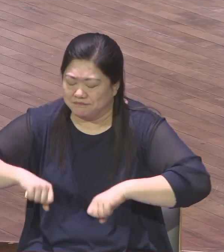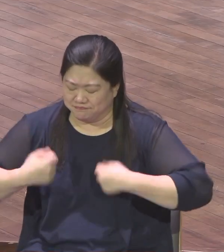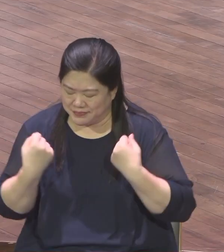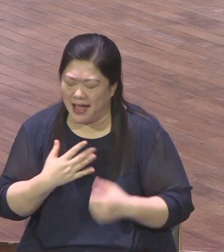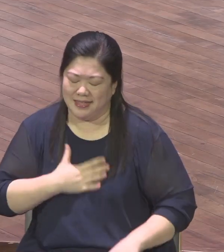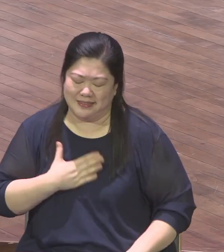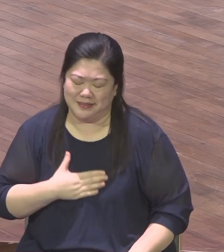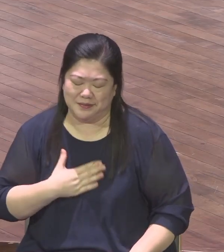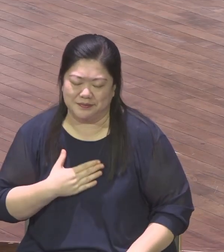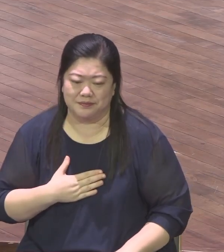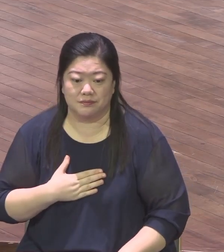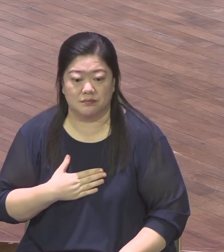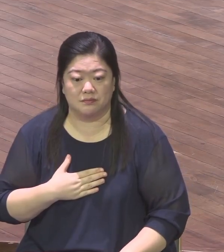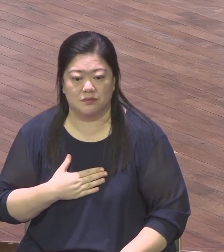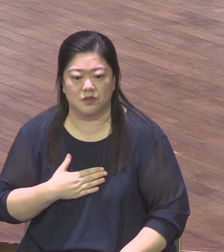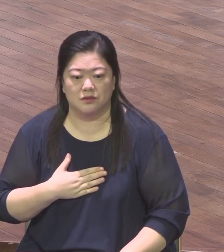하나